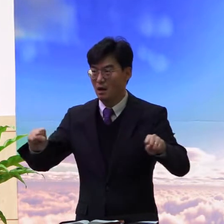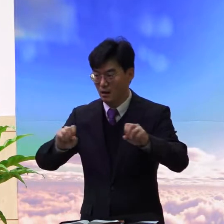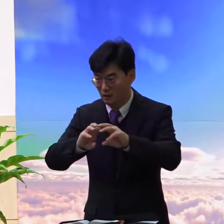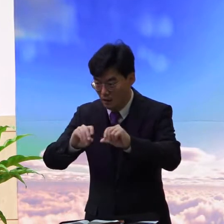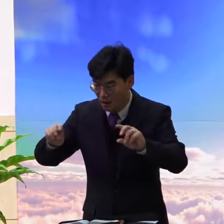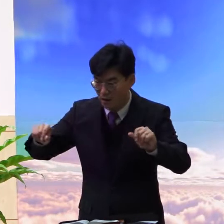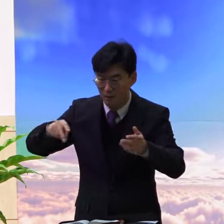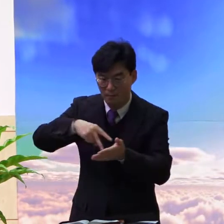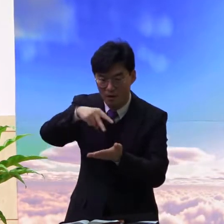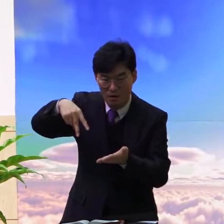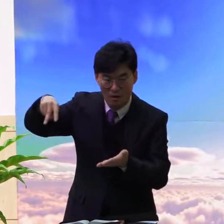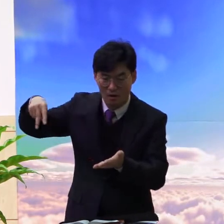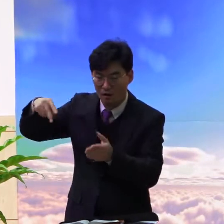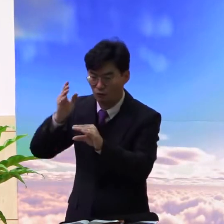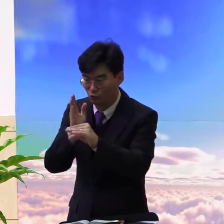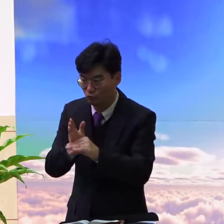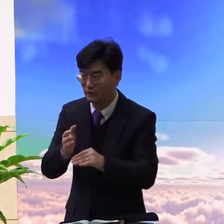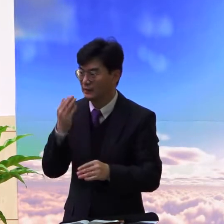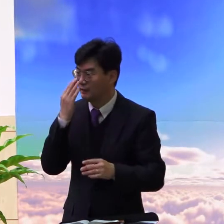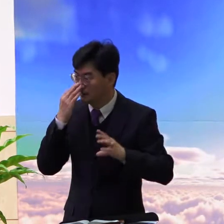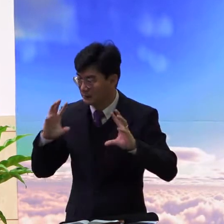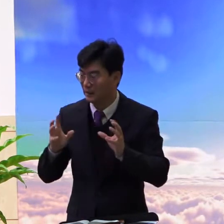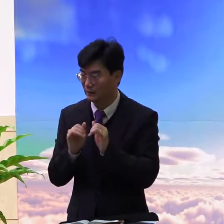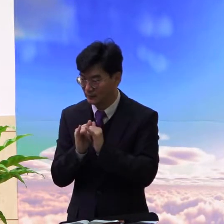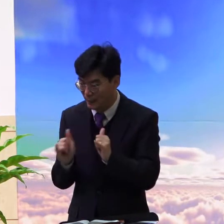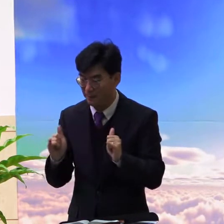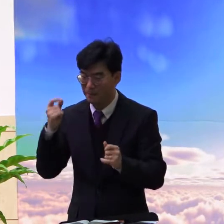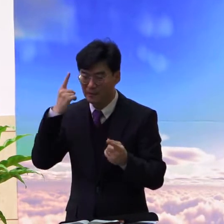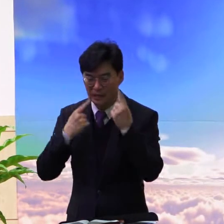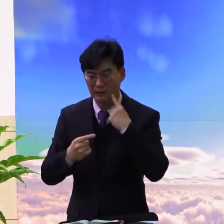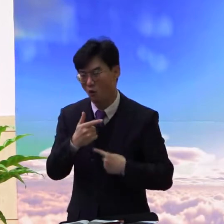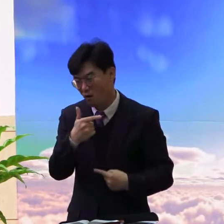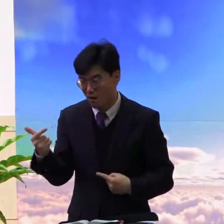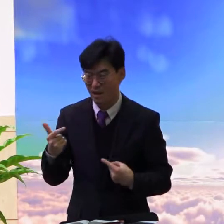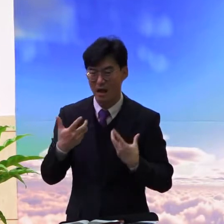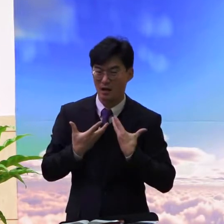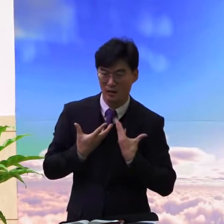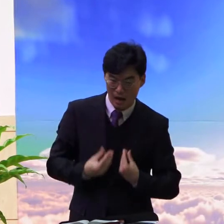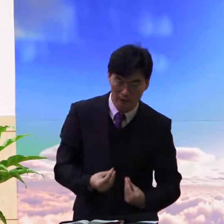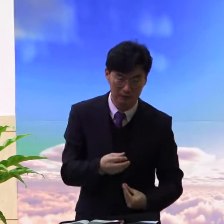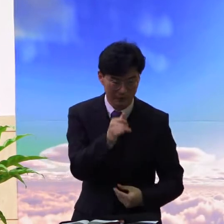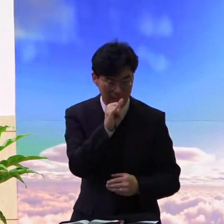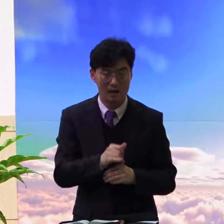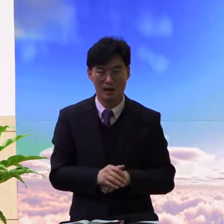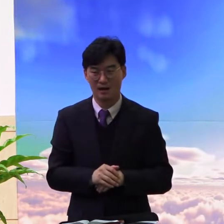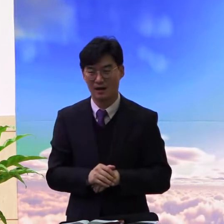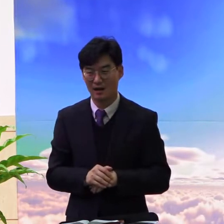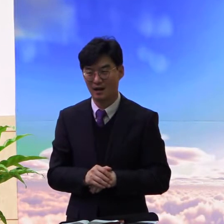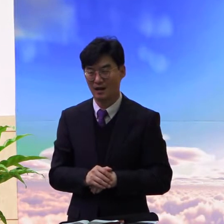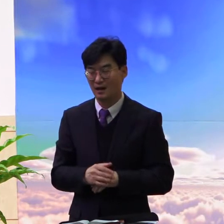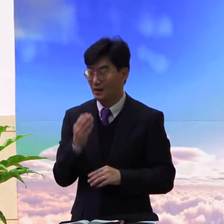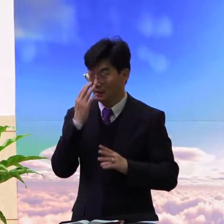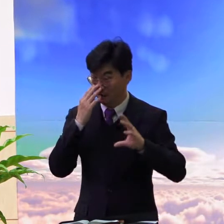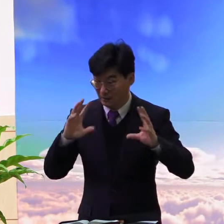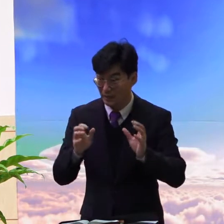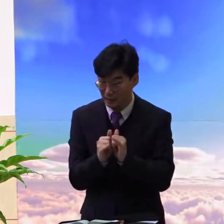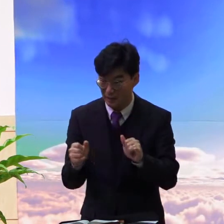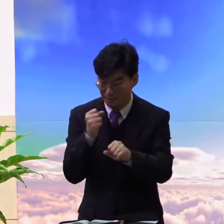백성들의 마음이 상했다고 기록되어 있습니다. 이스라엘 백성들의 마음이 그들이 걷는 광야 길로 인해서